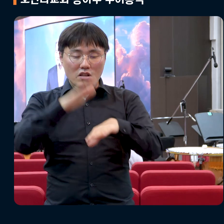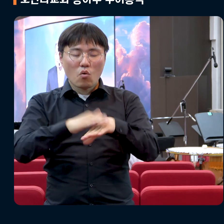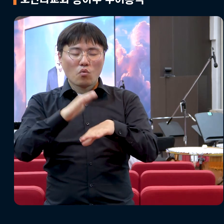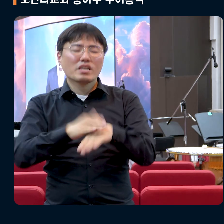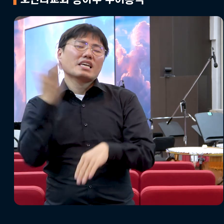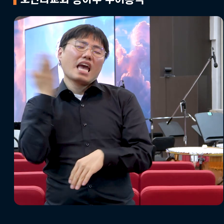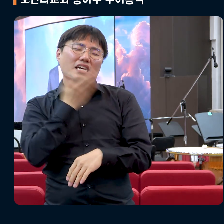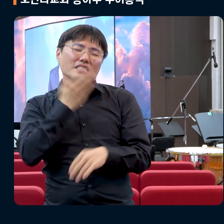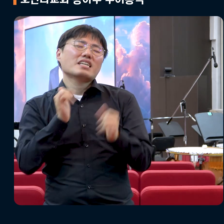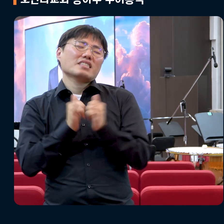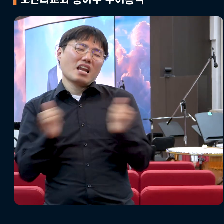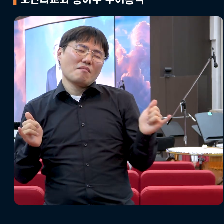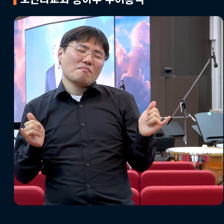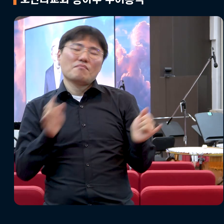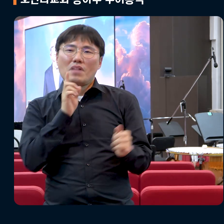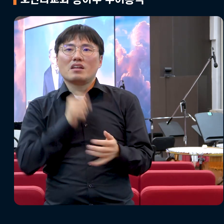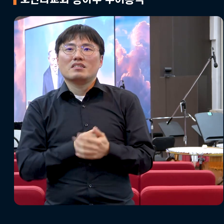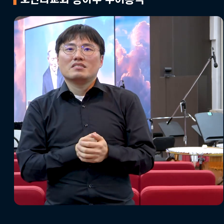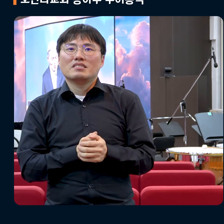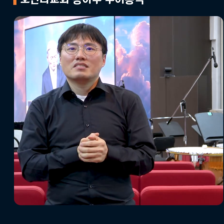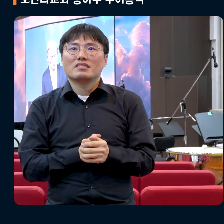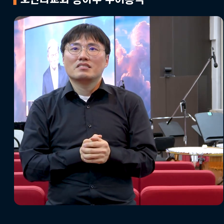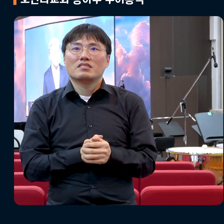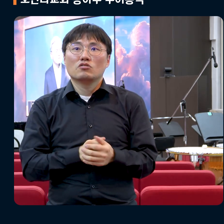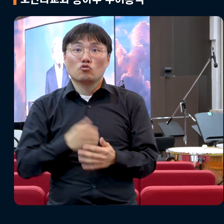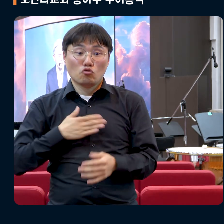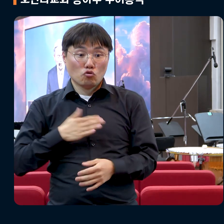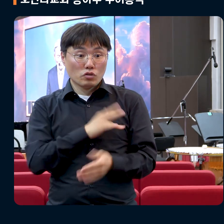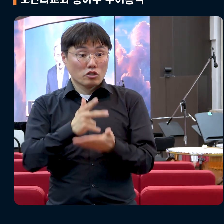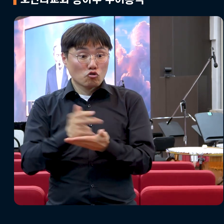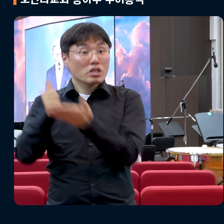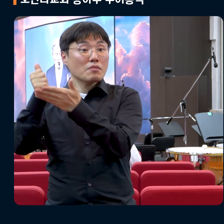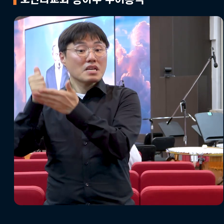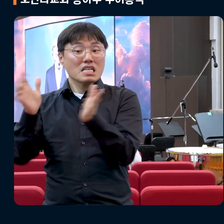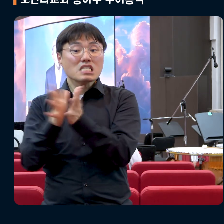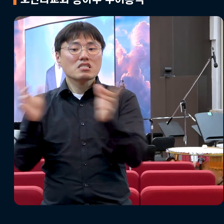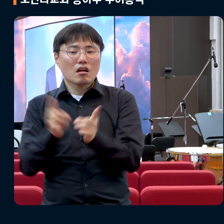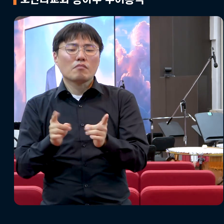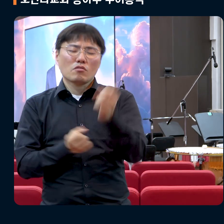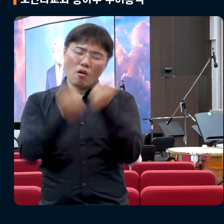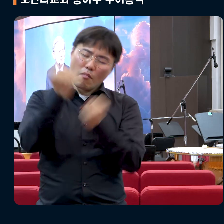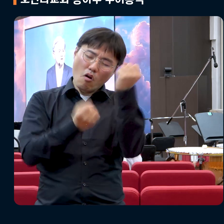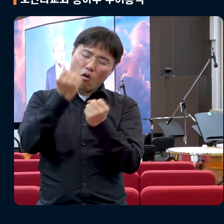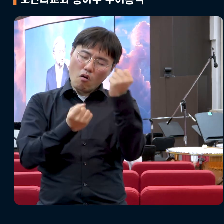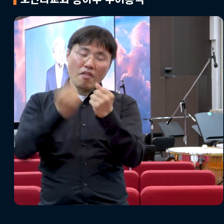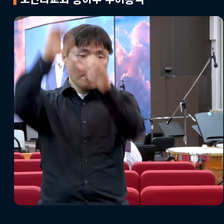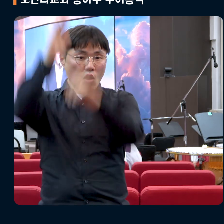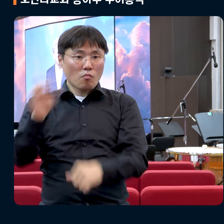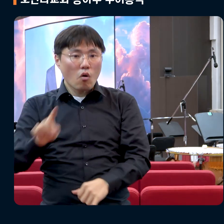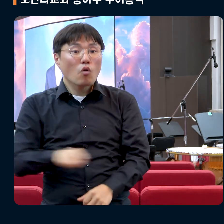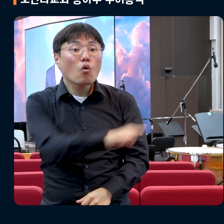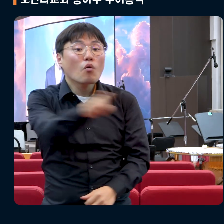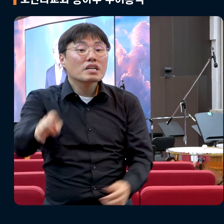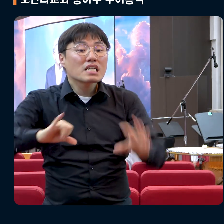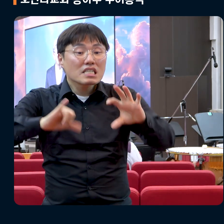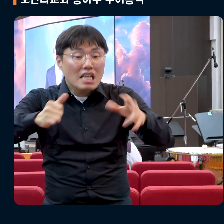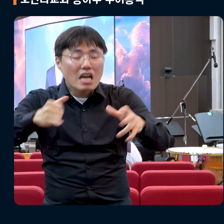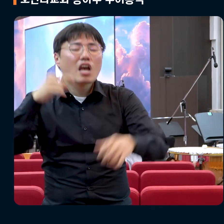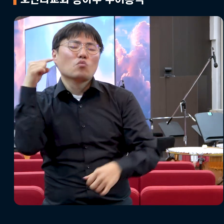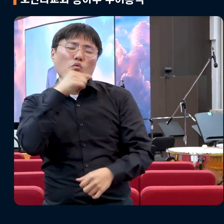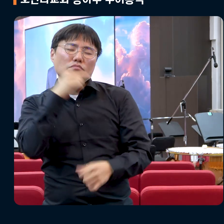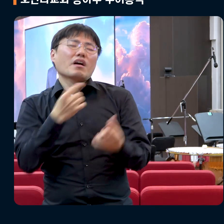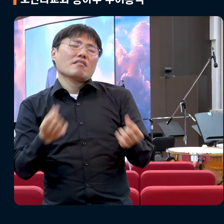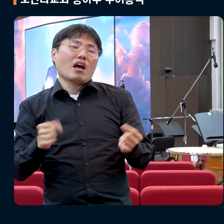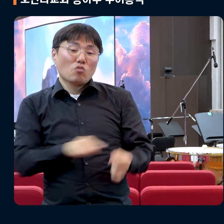뭐예요? 손이 깨끗한 사람입니다. 그리고 여기에 대해서 우리 주님이 직접 우리에게 풀어주신 것은 바로 뭐예요? 너는